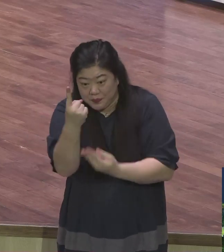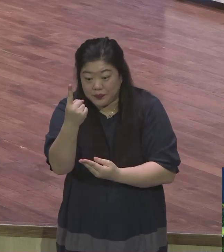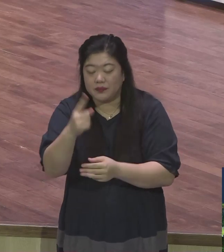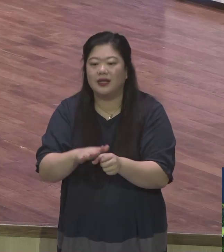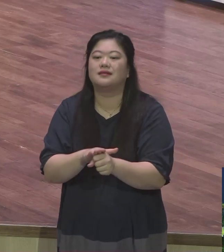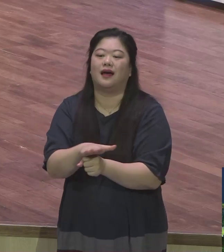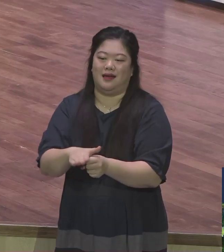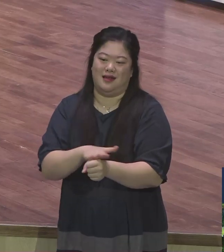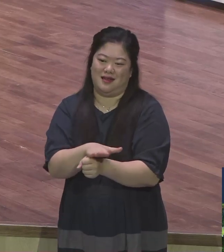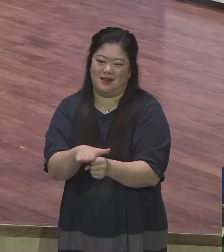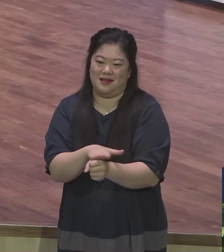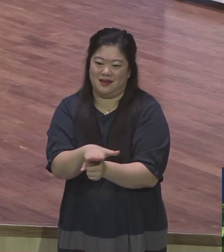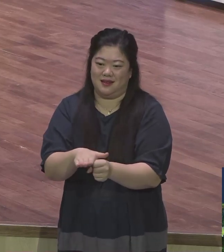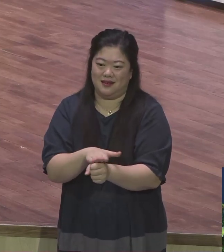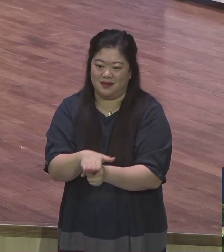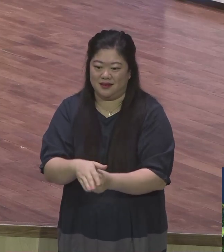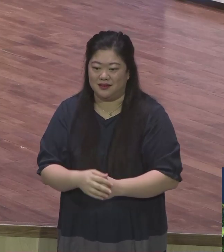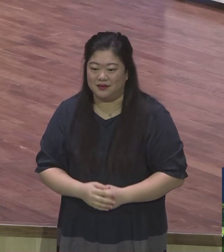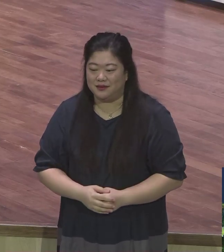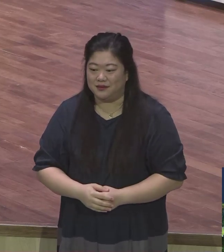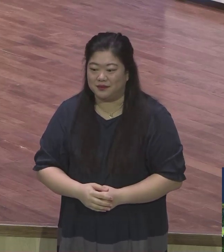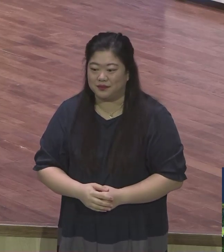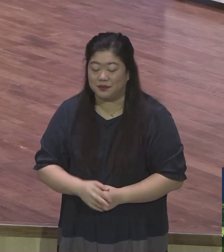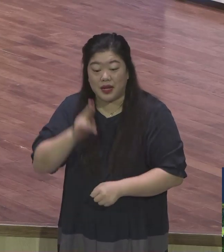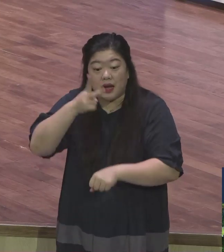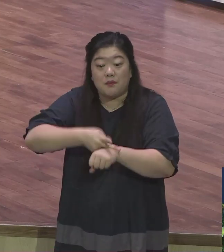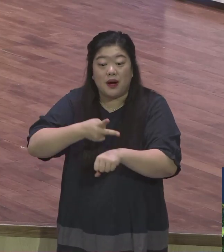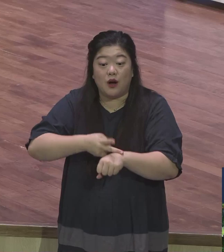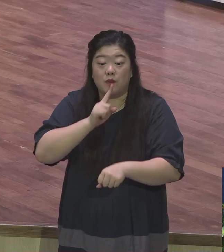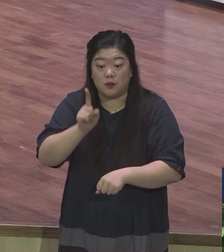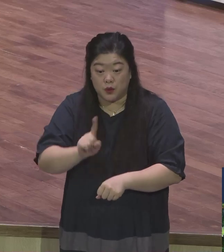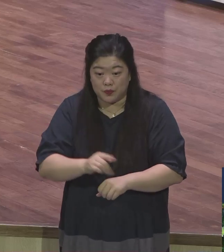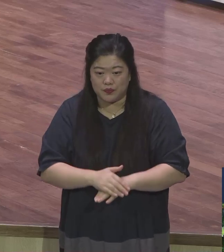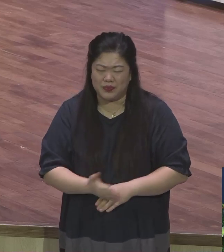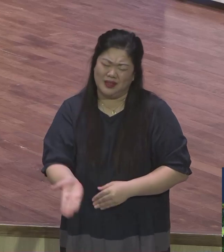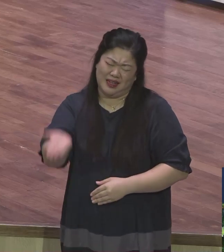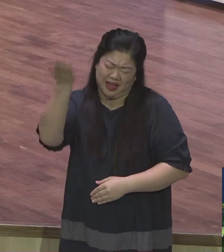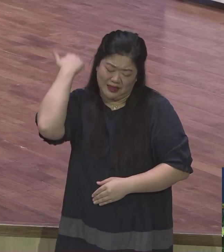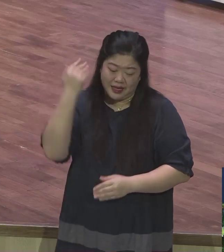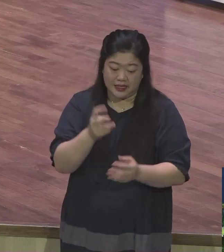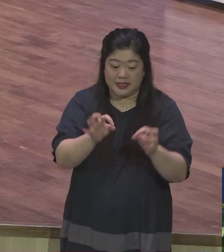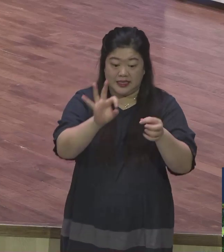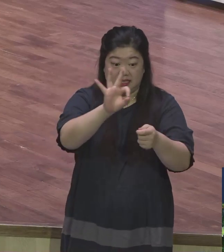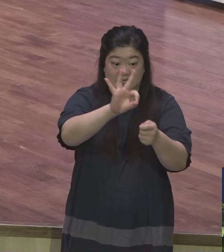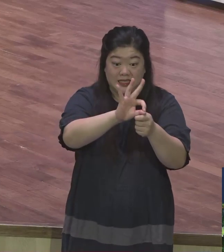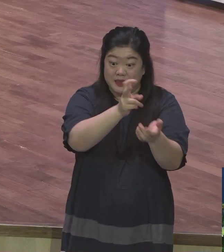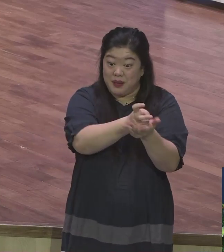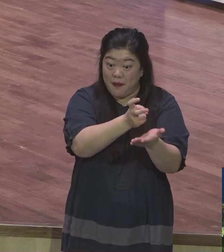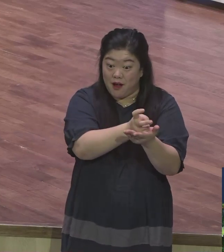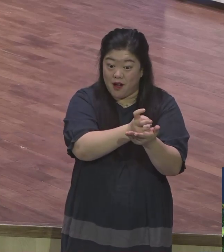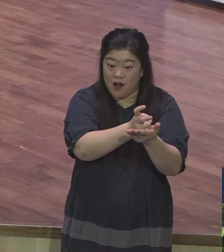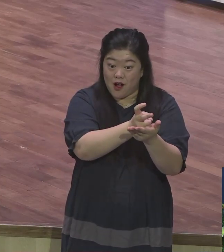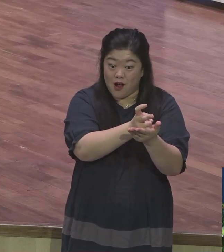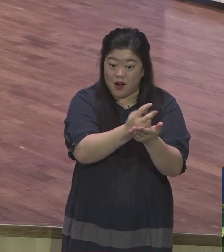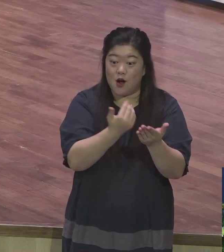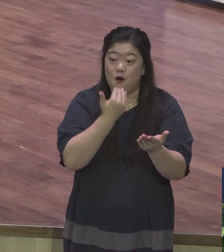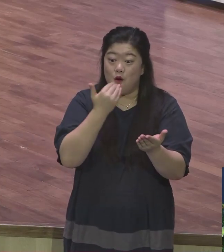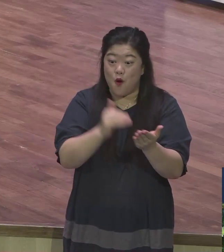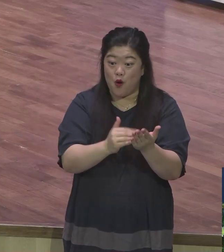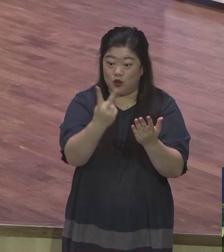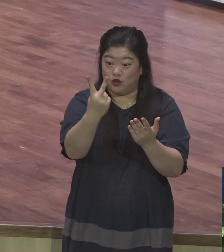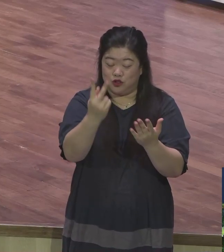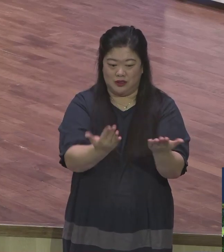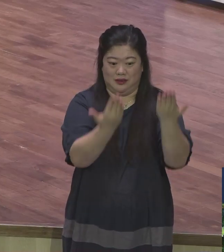사랑하라. 본문에서 바울이 인용하고 있는 내용은요. 식계명 후반부 개명이에요. 식계명 중에서